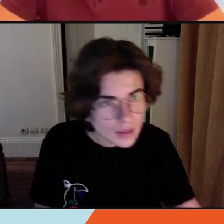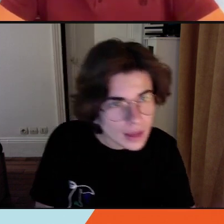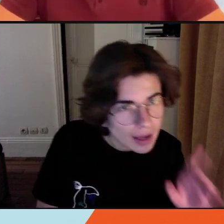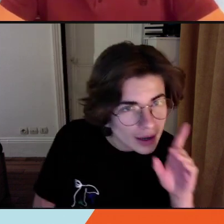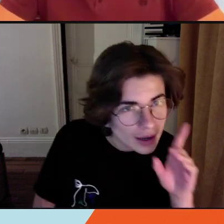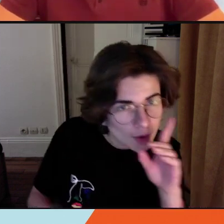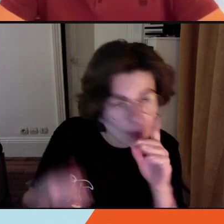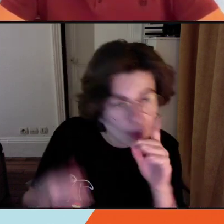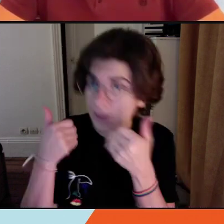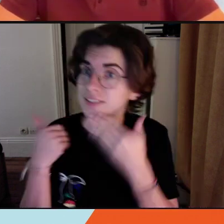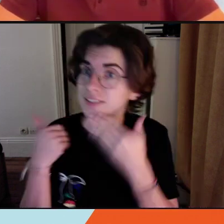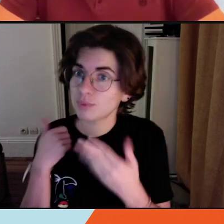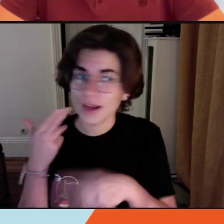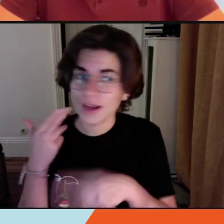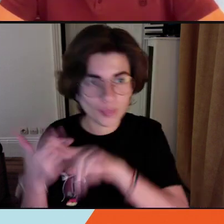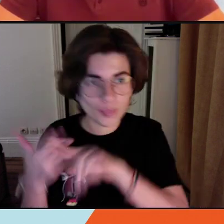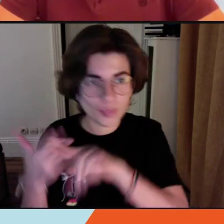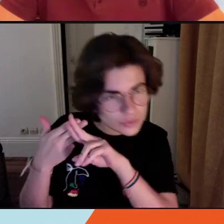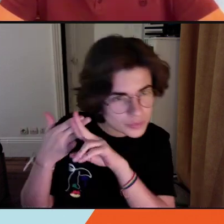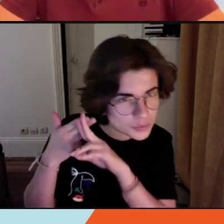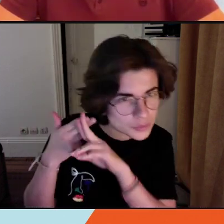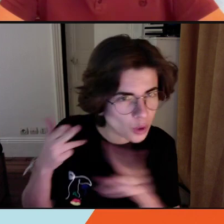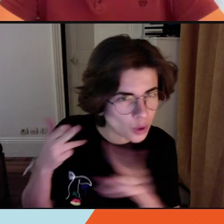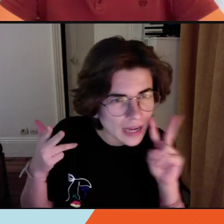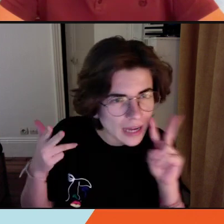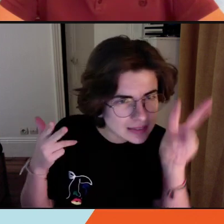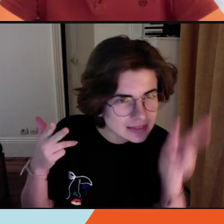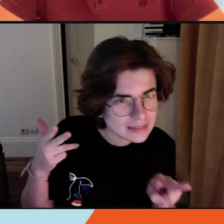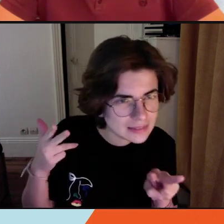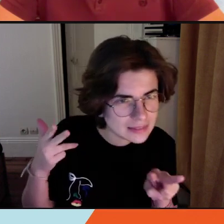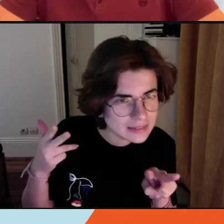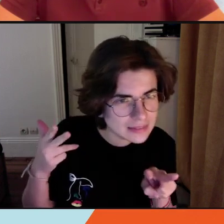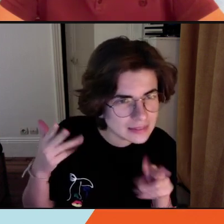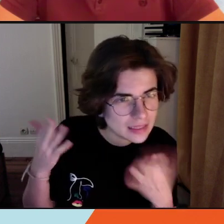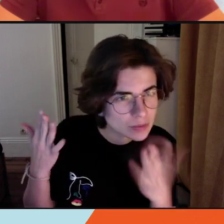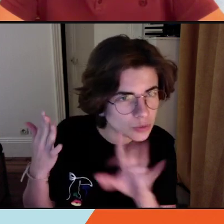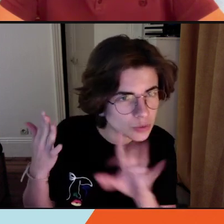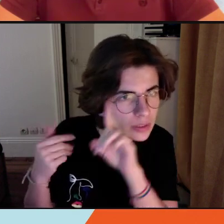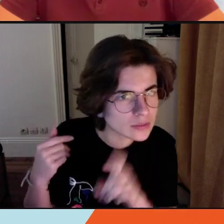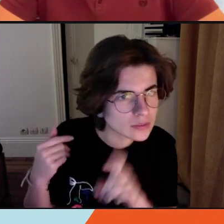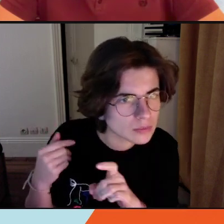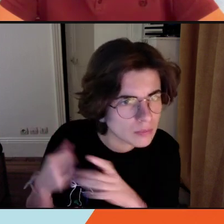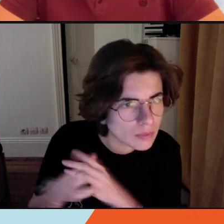Alors, merci pour la réponse. Je regarde s'il y a d'autres questions.